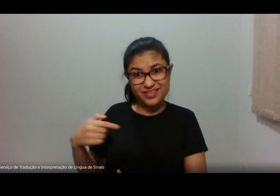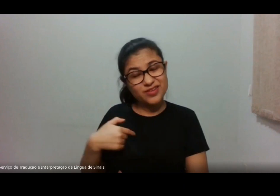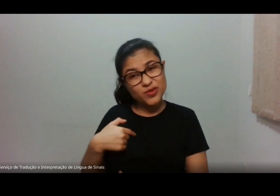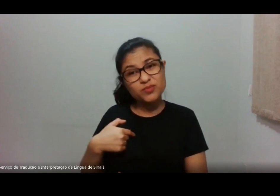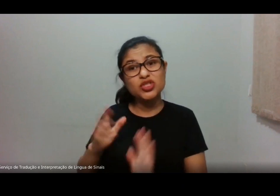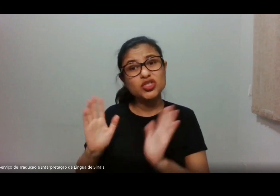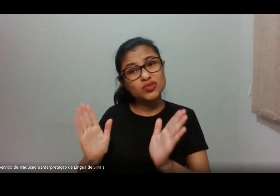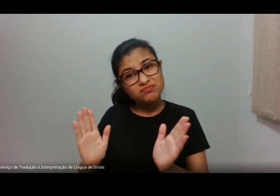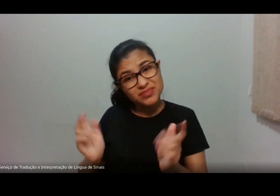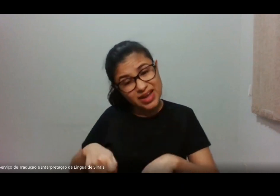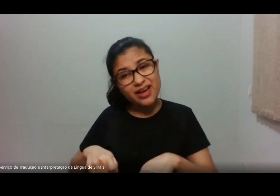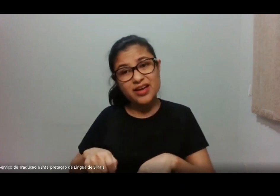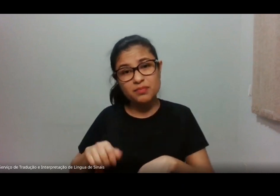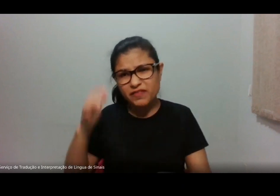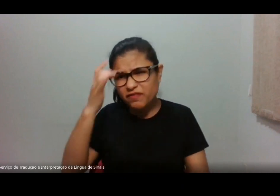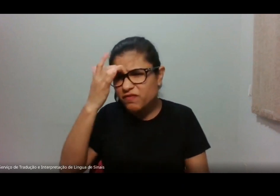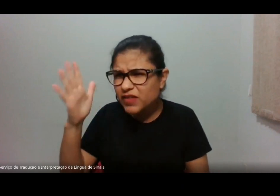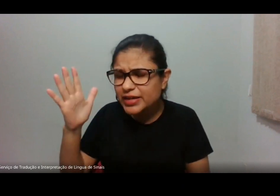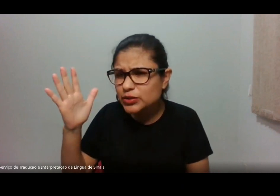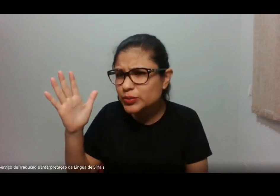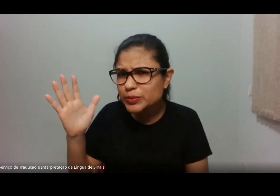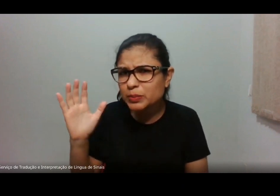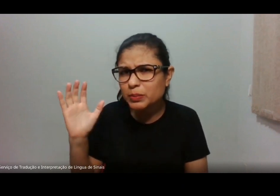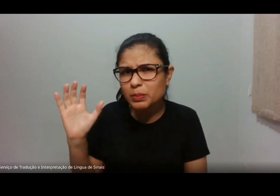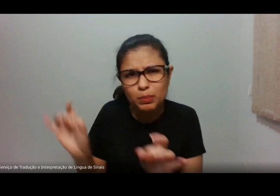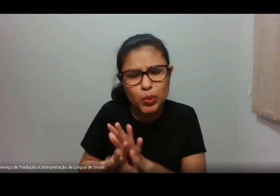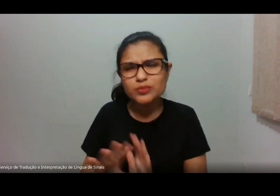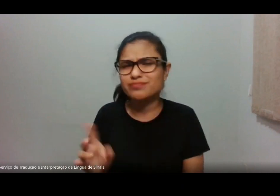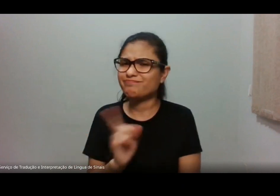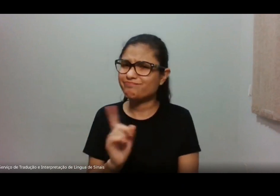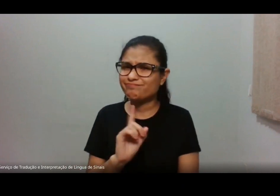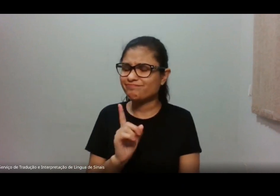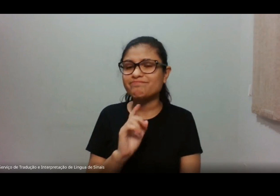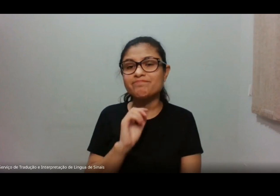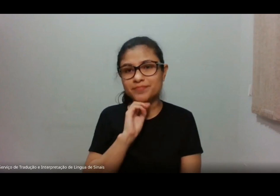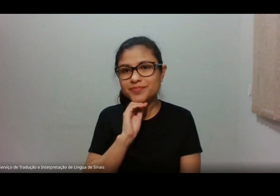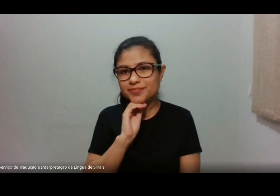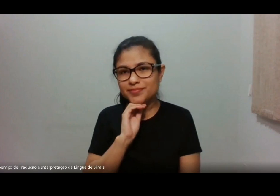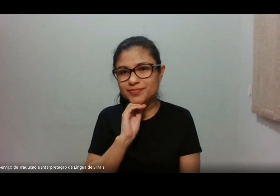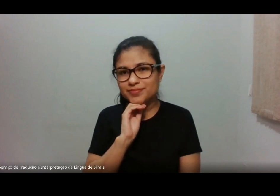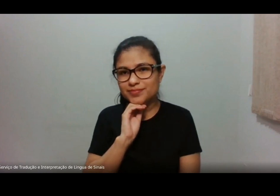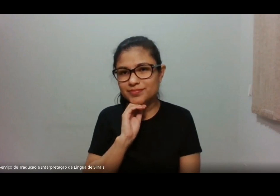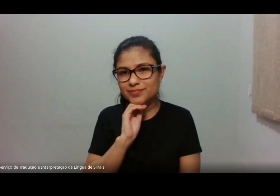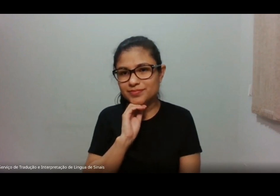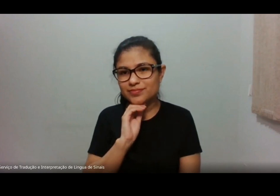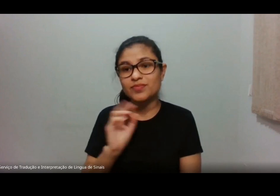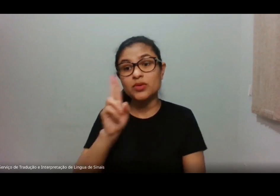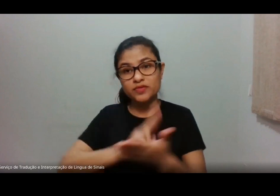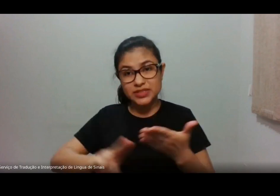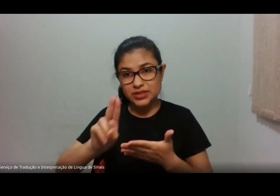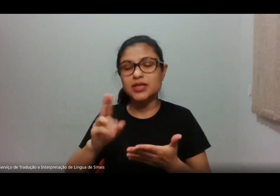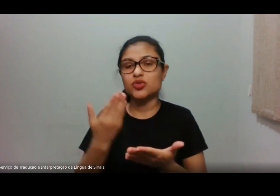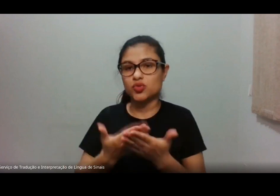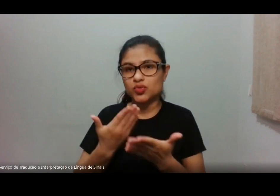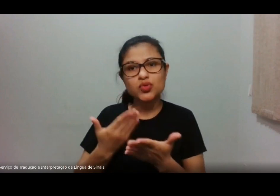já tornou-se possível, mas também não foi fácil, não. Enfim, a universidade, os